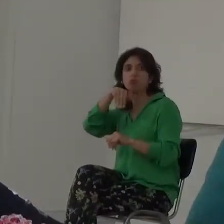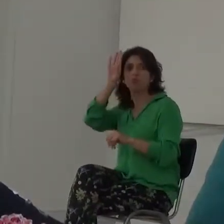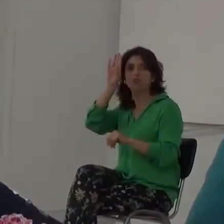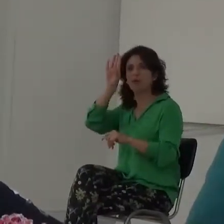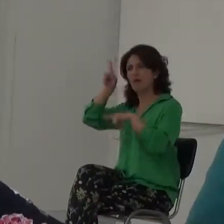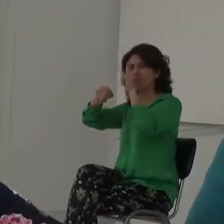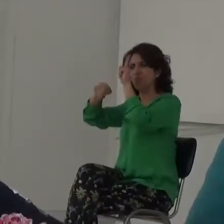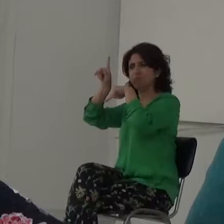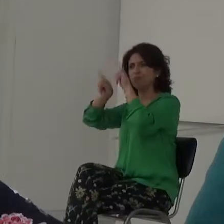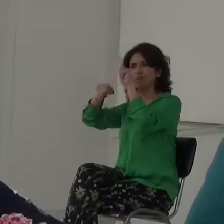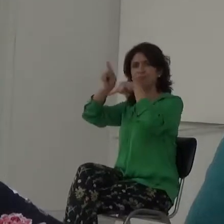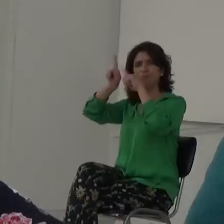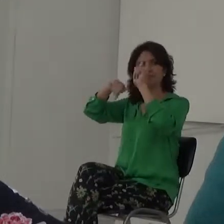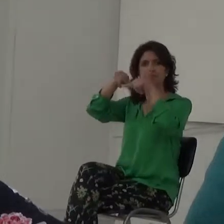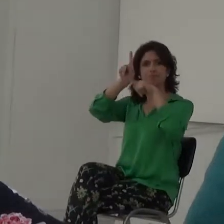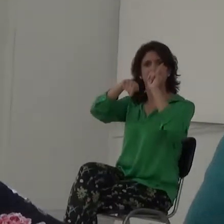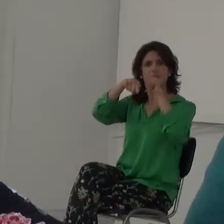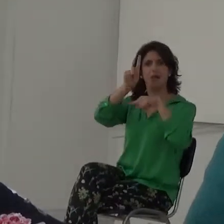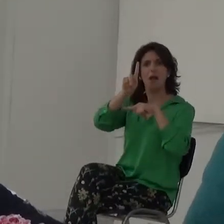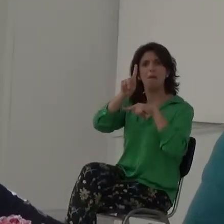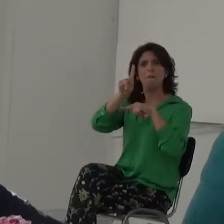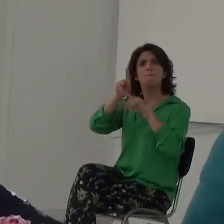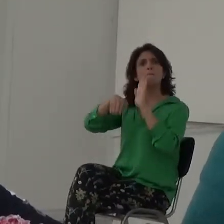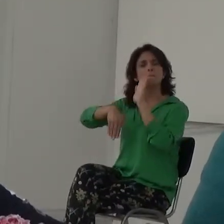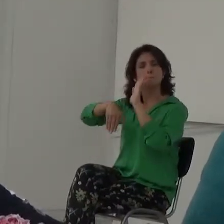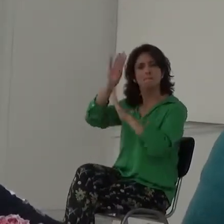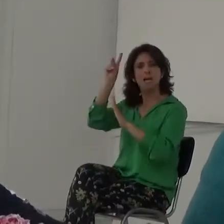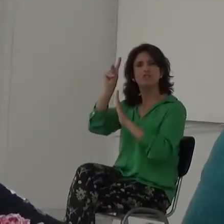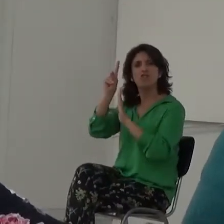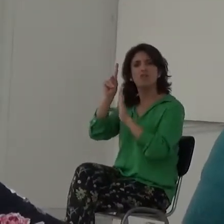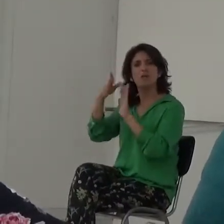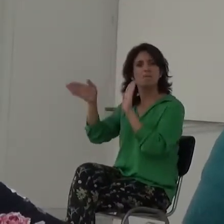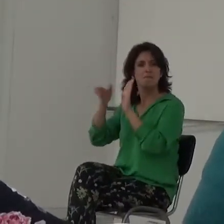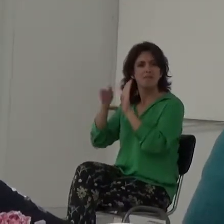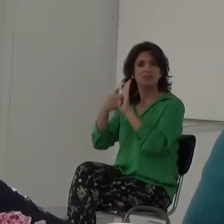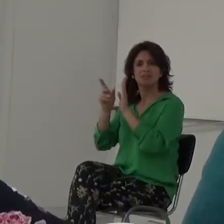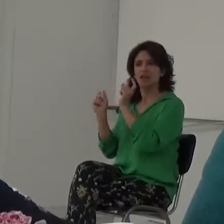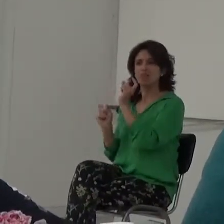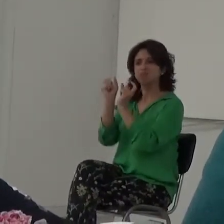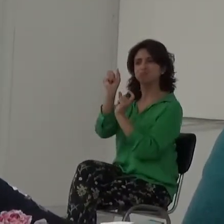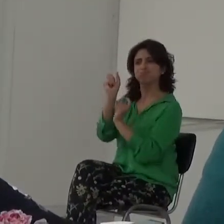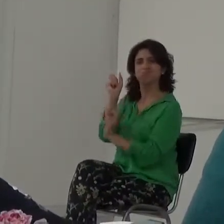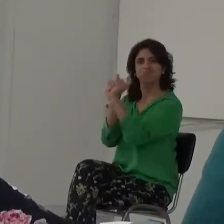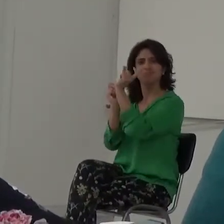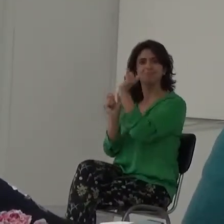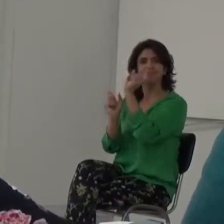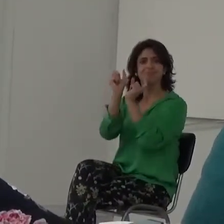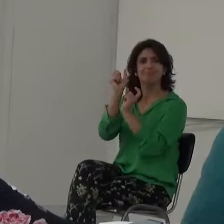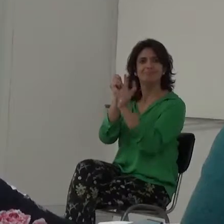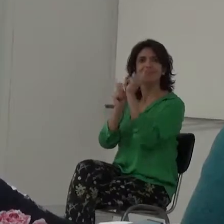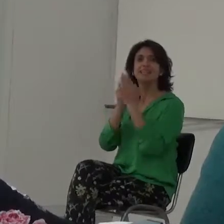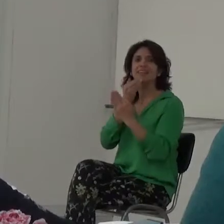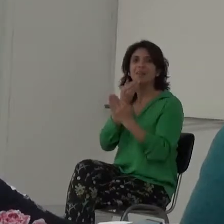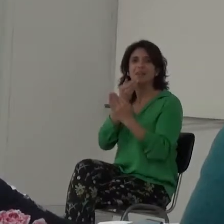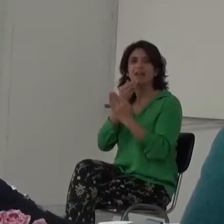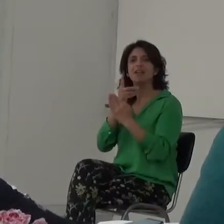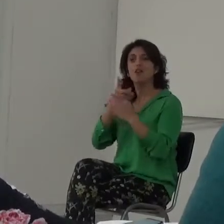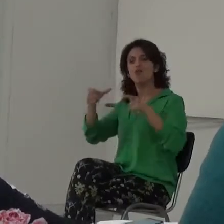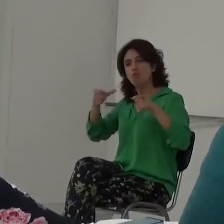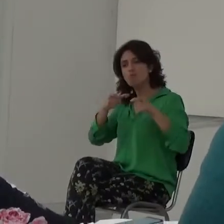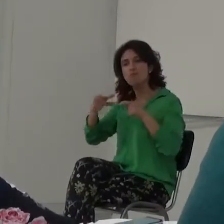ella, tiene mayor presencia de secciones, y la evaluación en el texto de cumpleaños también destaca